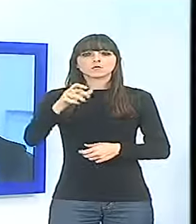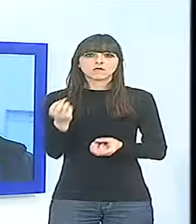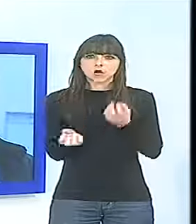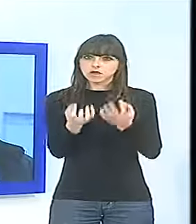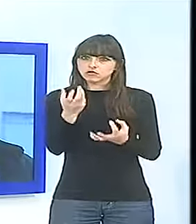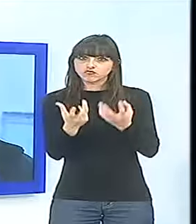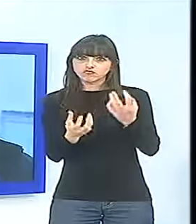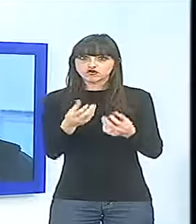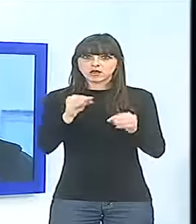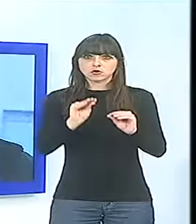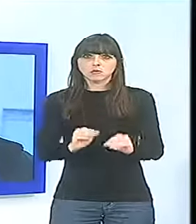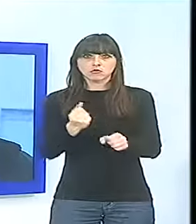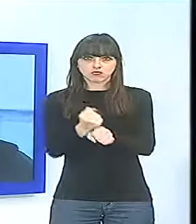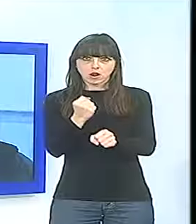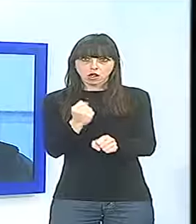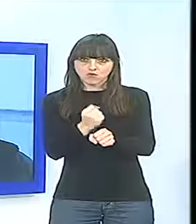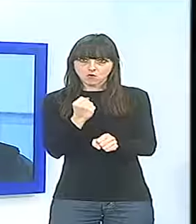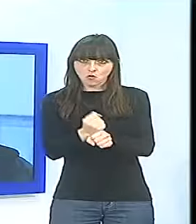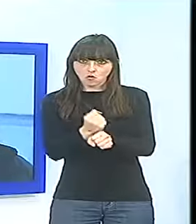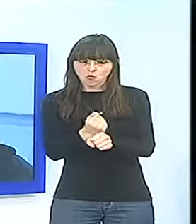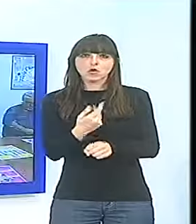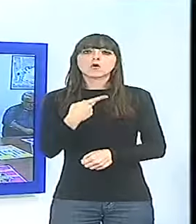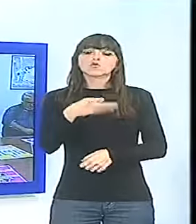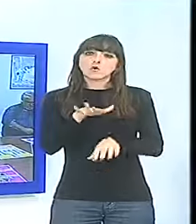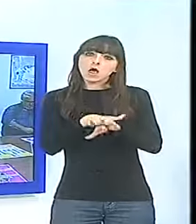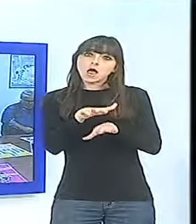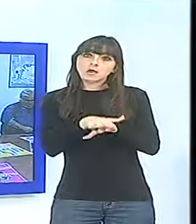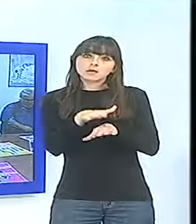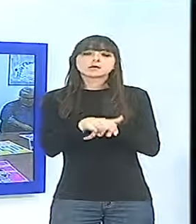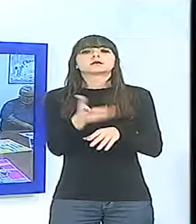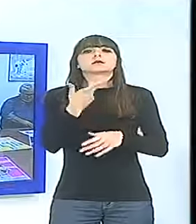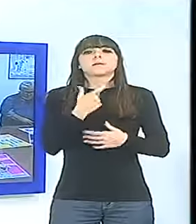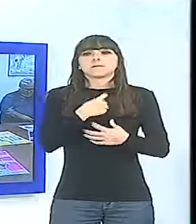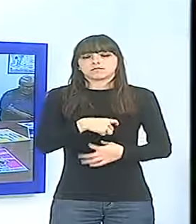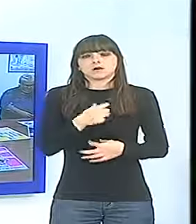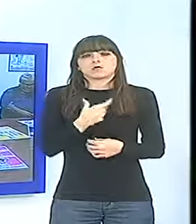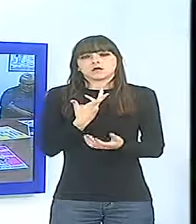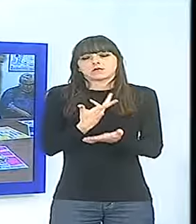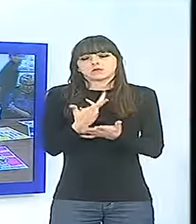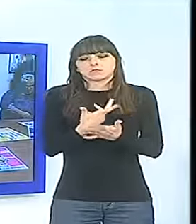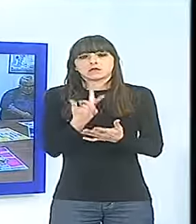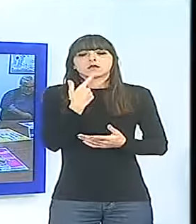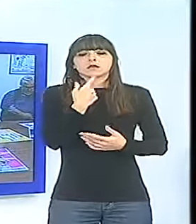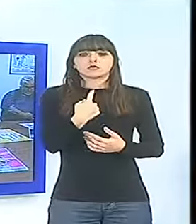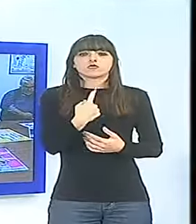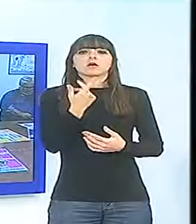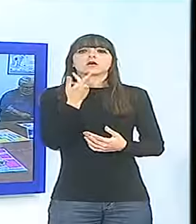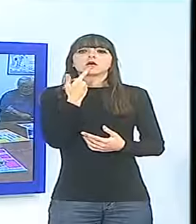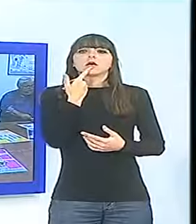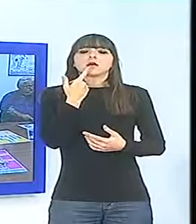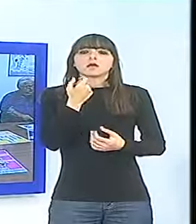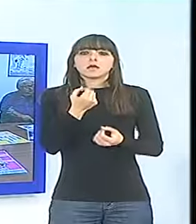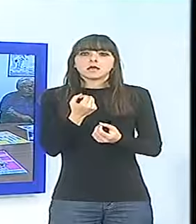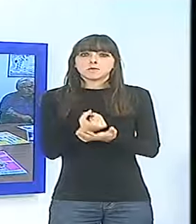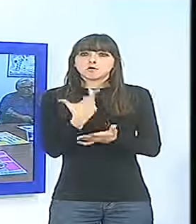a presentare l'iniziativa. Ed è proprio dalla sua esperienza personale che Gloria Puccetti e il comitato intitolato a Matteo da